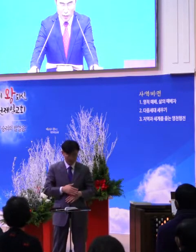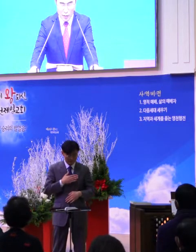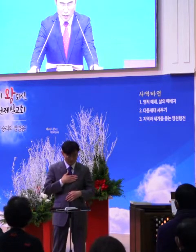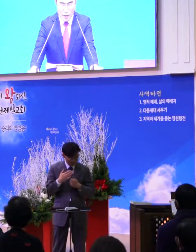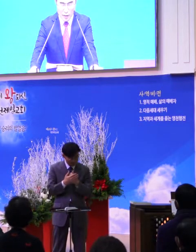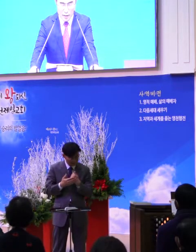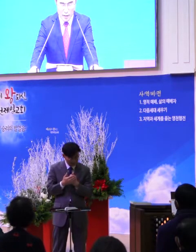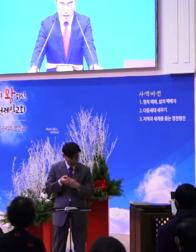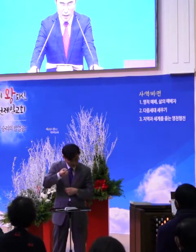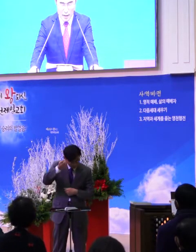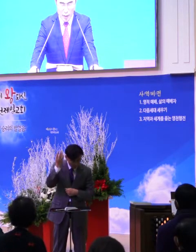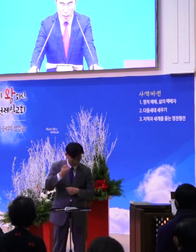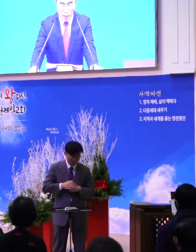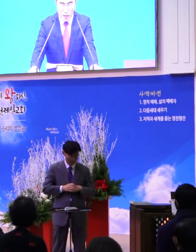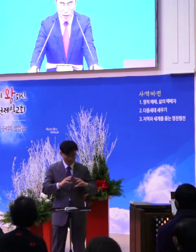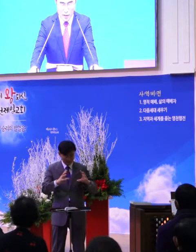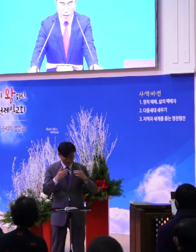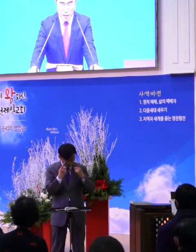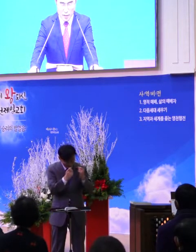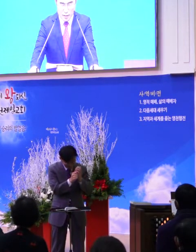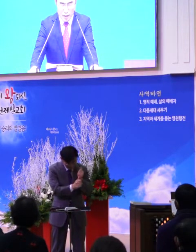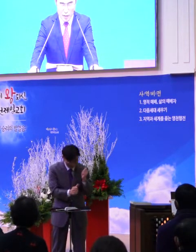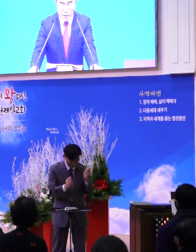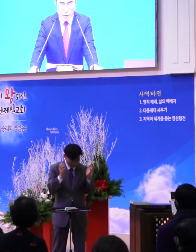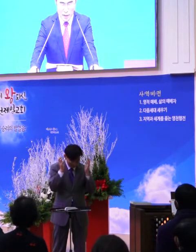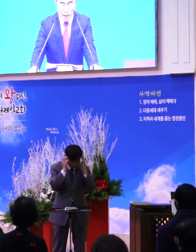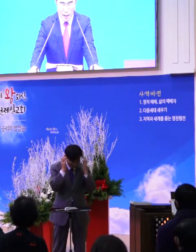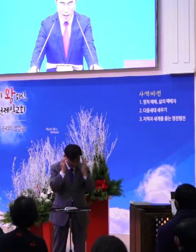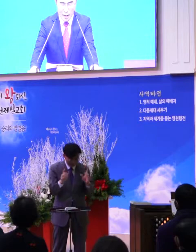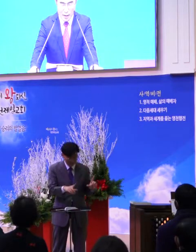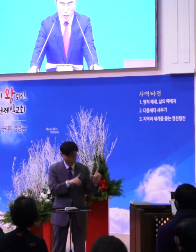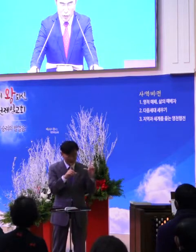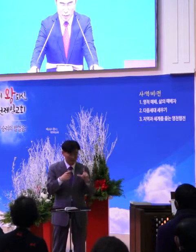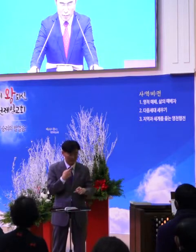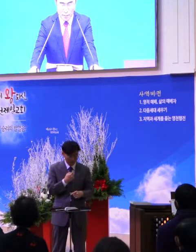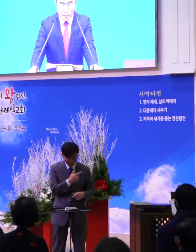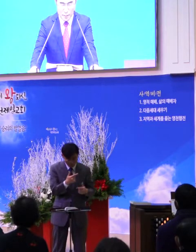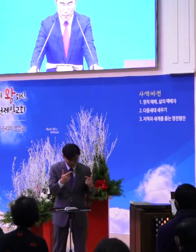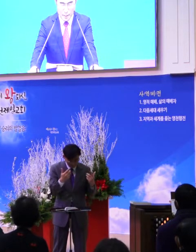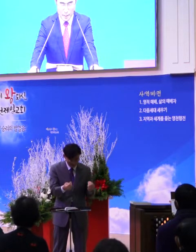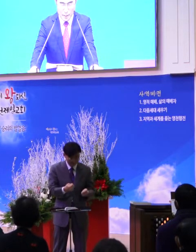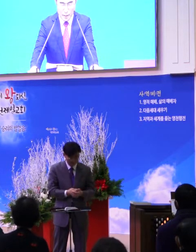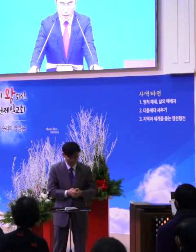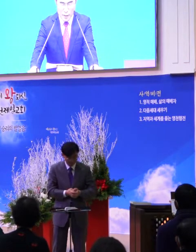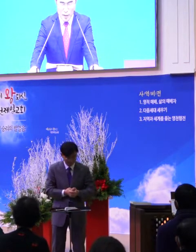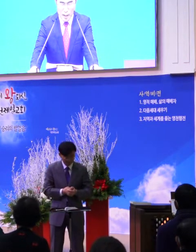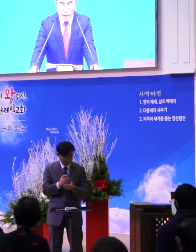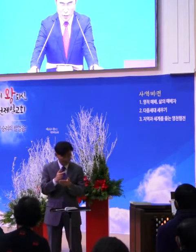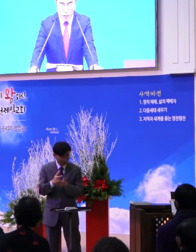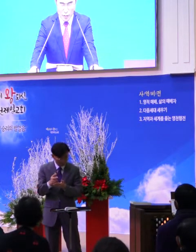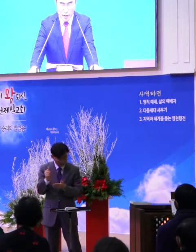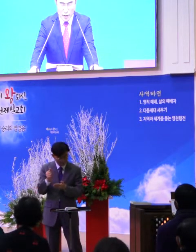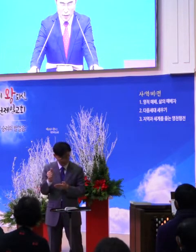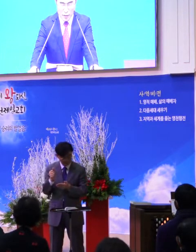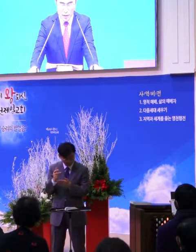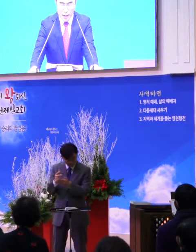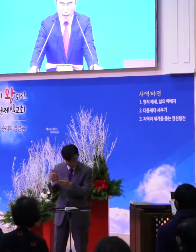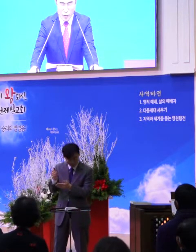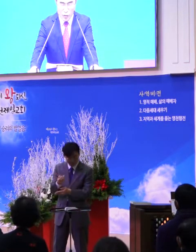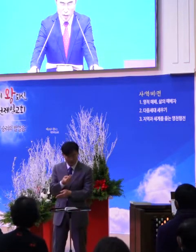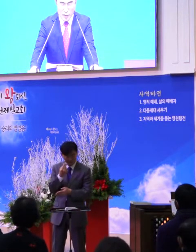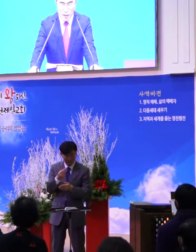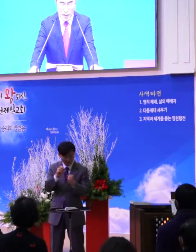잊어버리고 세상을 바라보며 살아왔었습니다. 주님, 생명까지 내어주시며 우리를